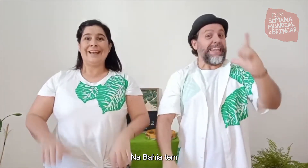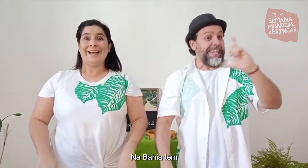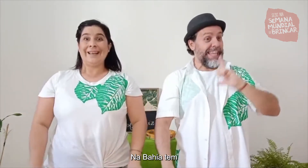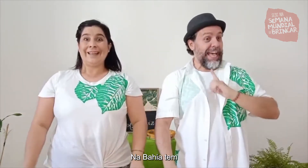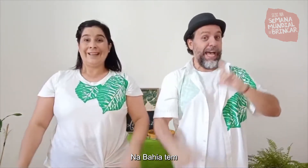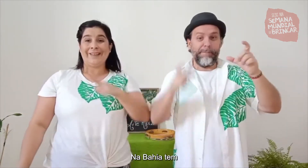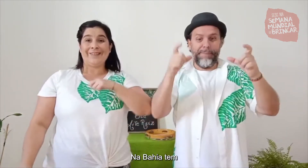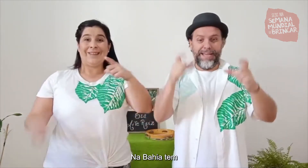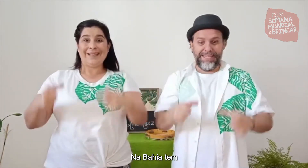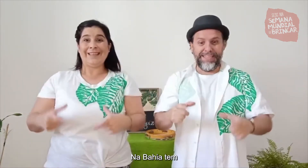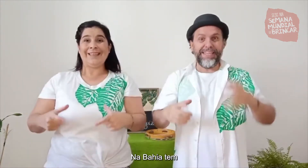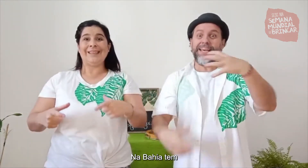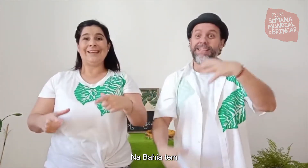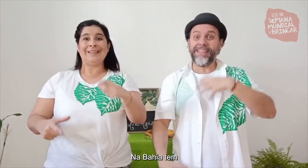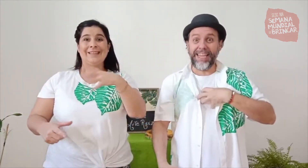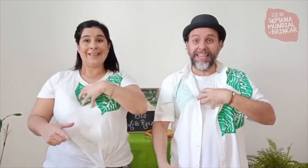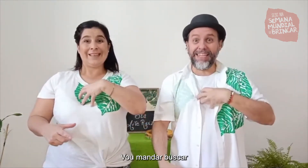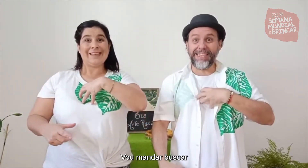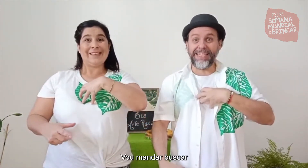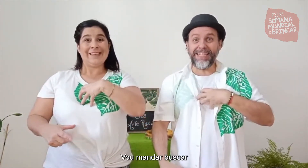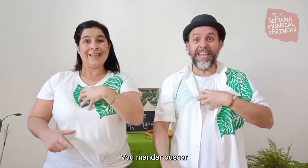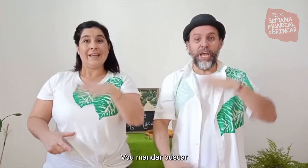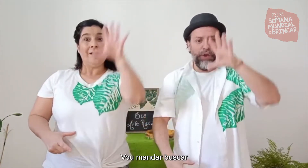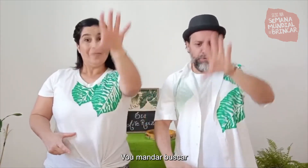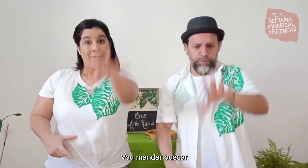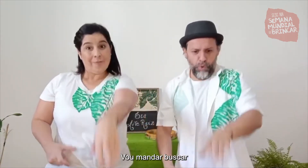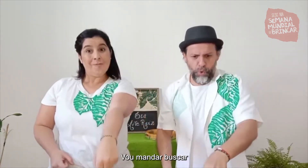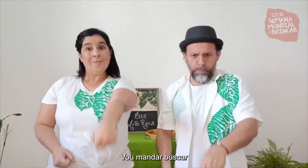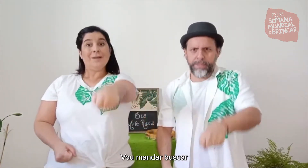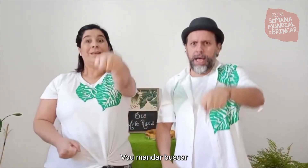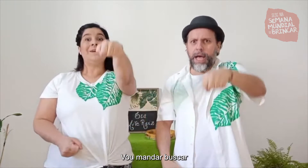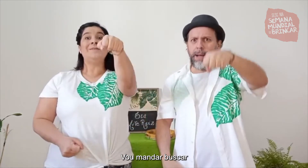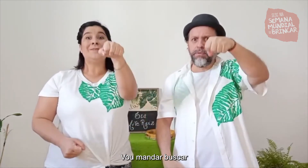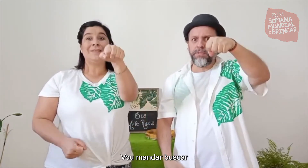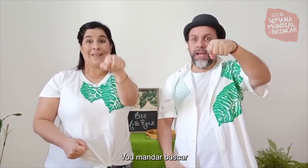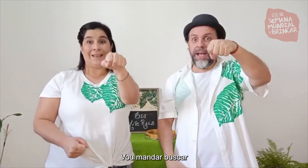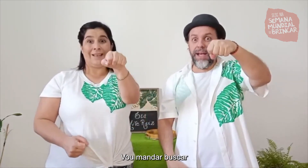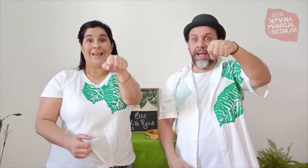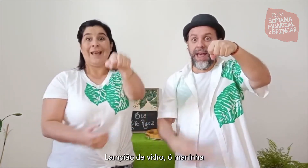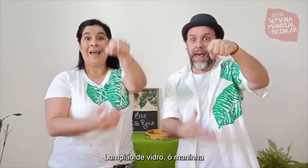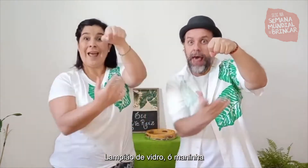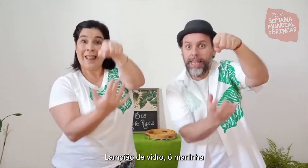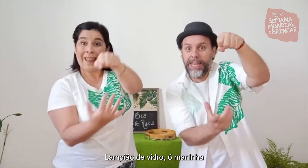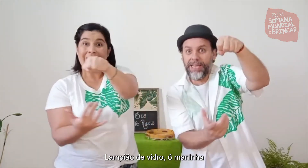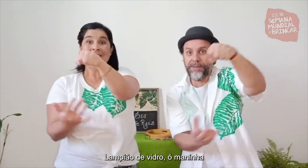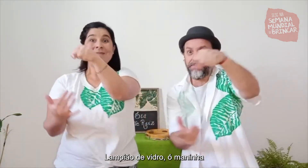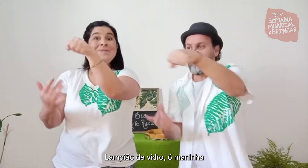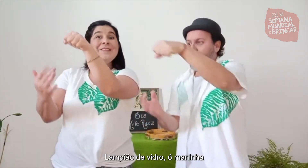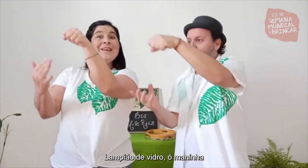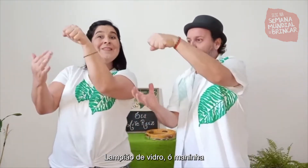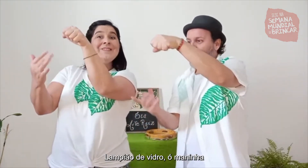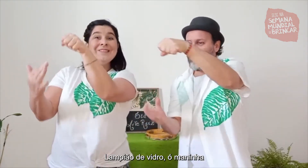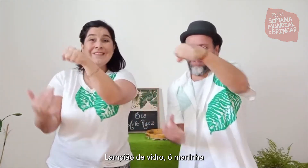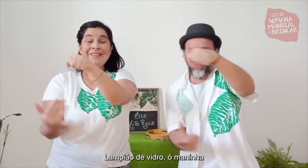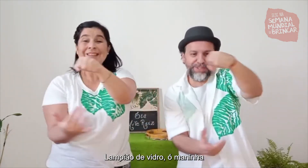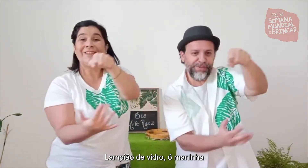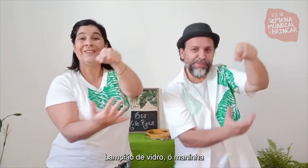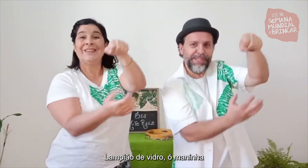Na Bahia tem, vou mandar buscar, lampião de vidro,